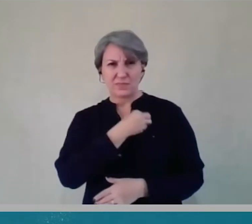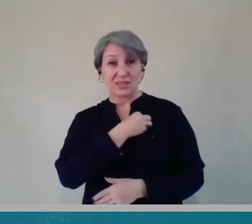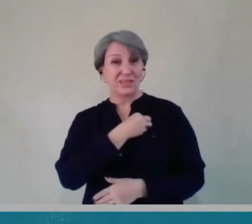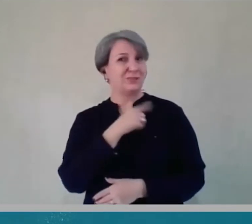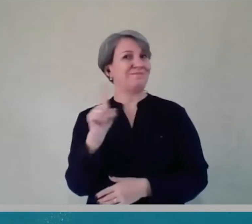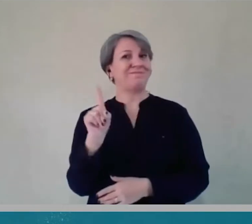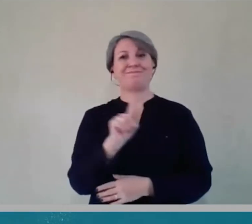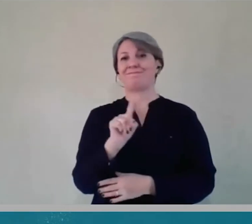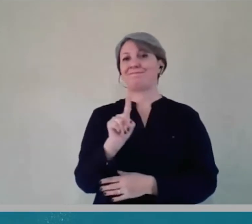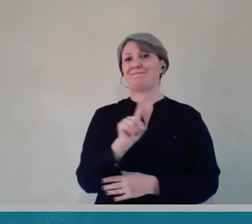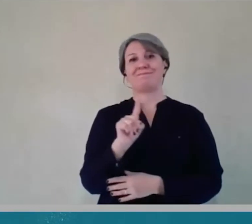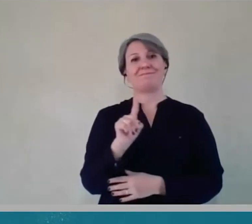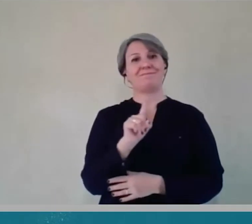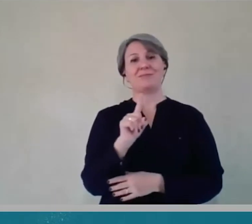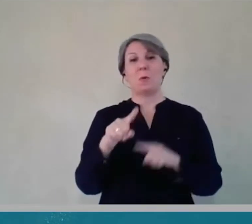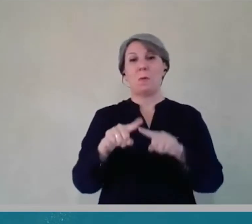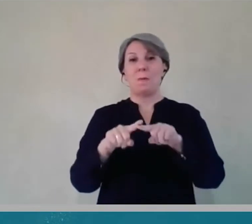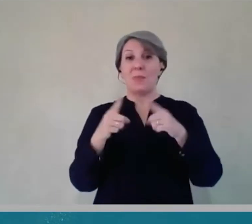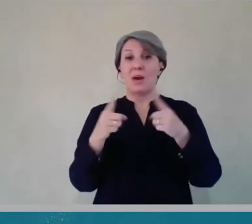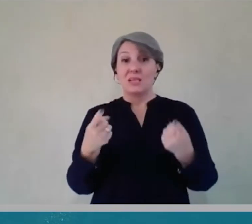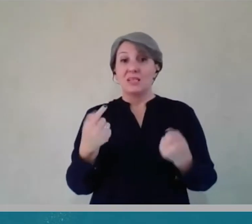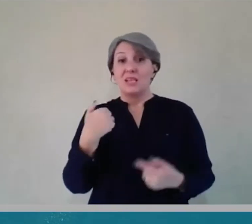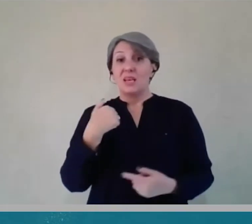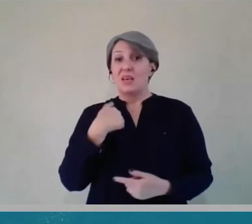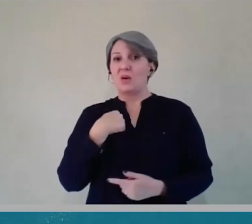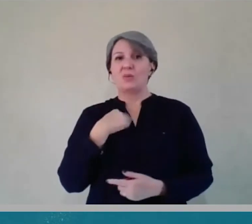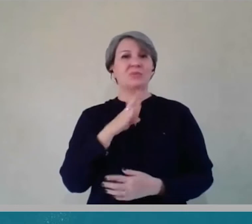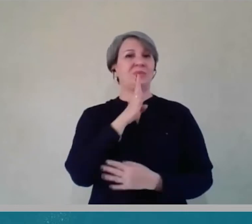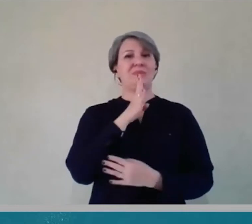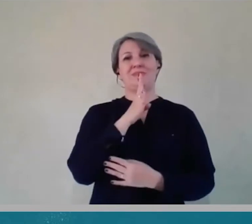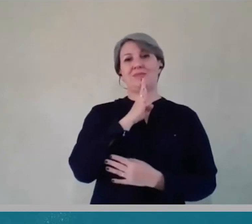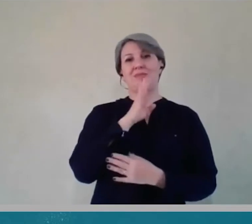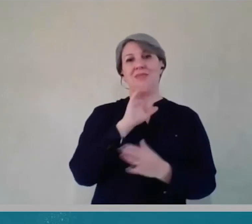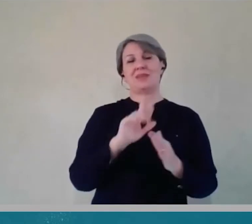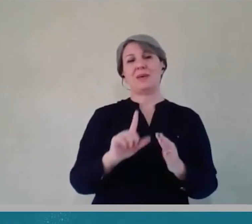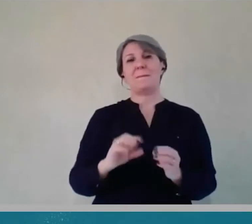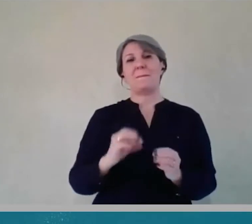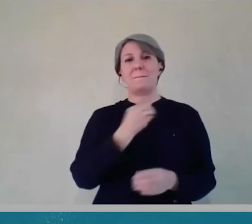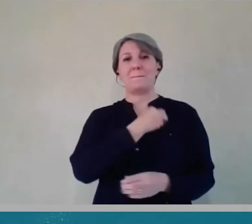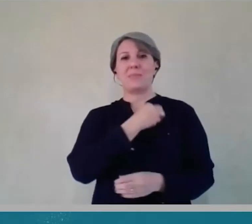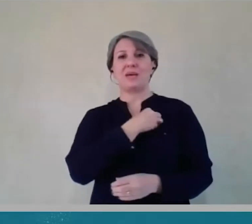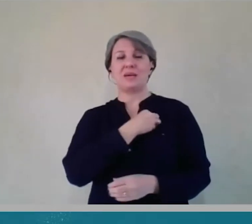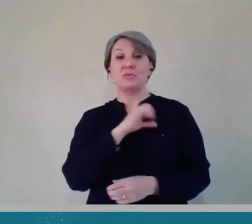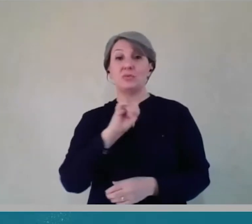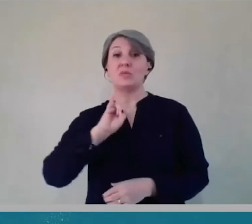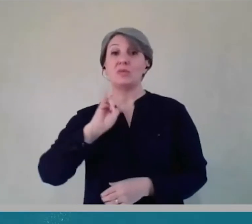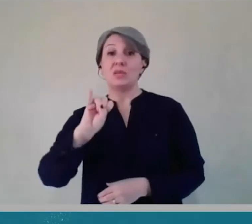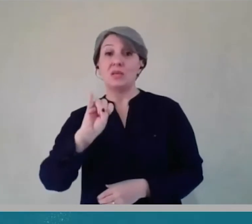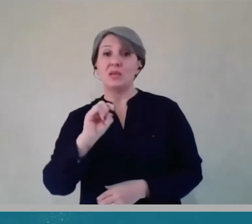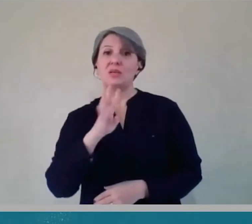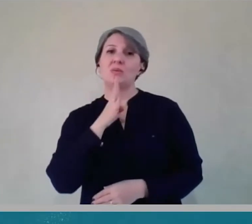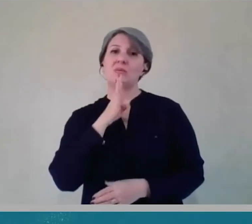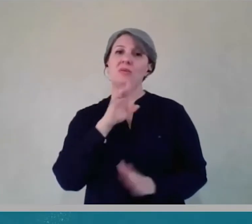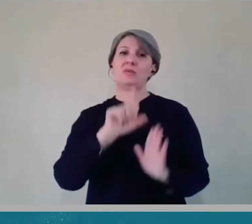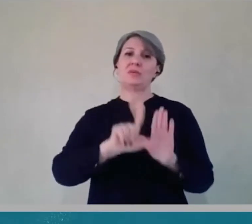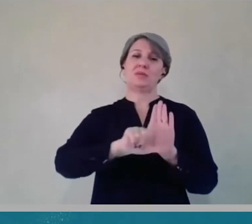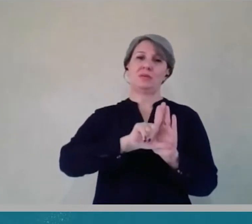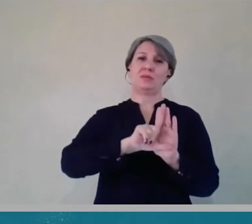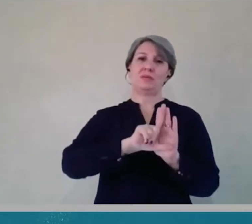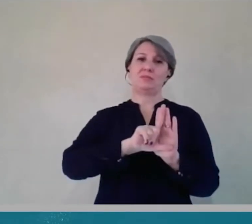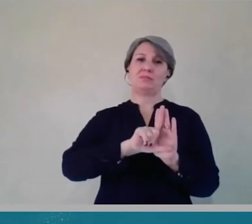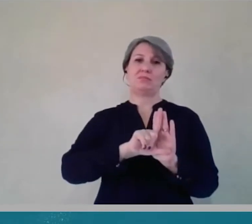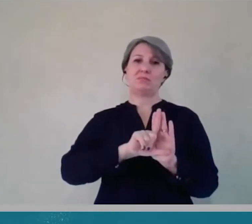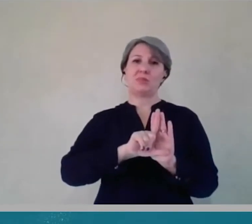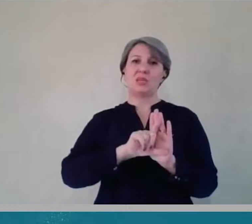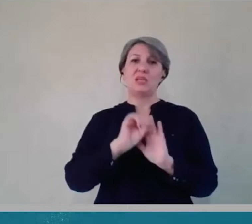conhecido o pecado, senão por intermédio da lei. Pois não teria eu conhecido a cobiça, se a lei